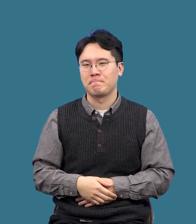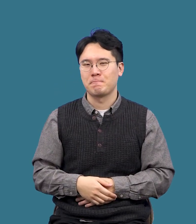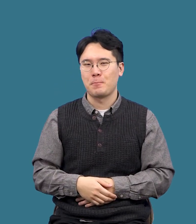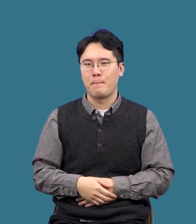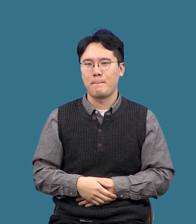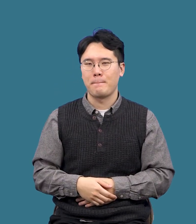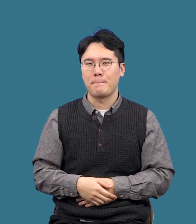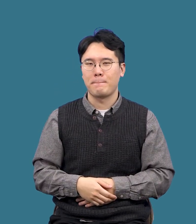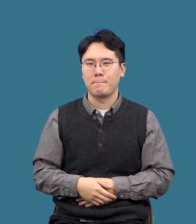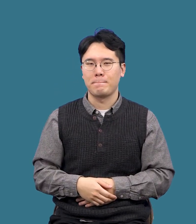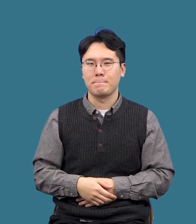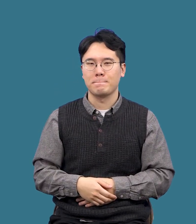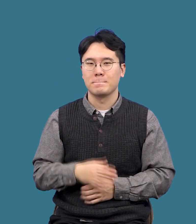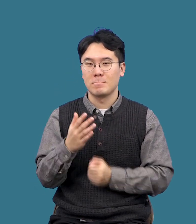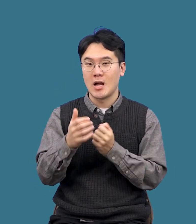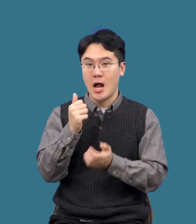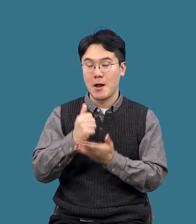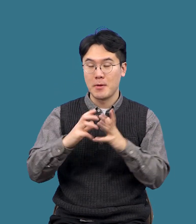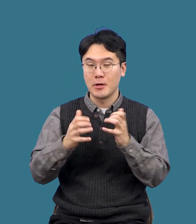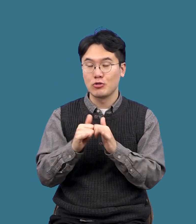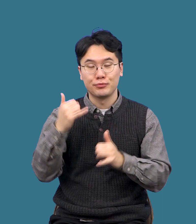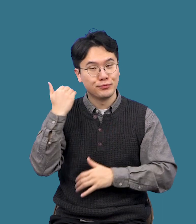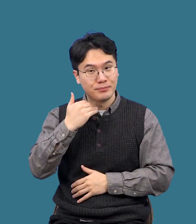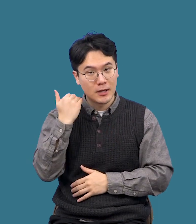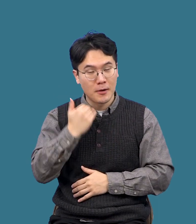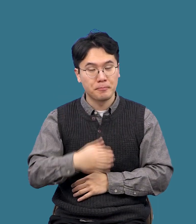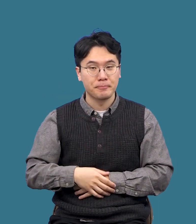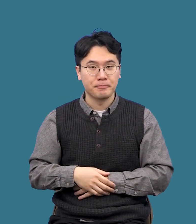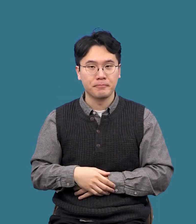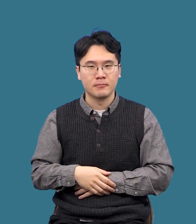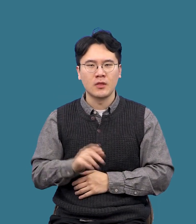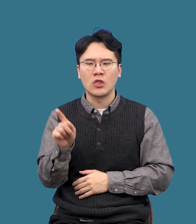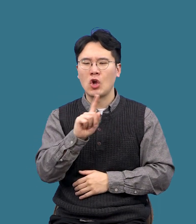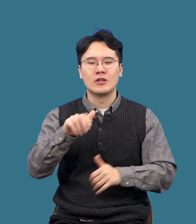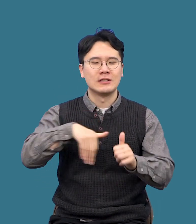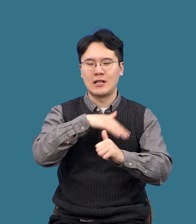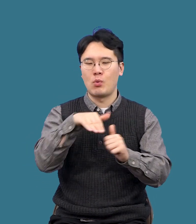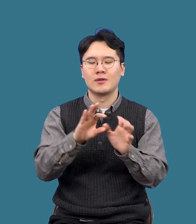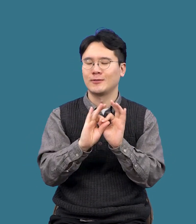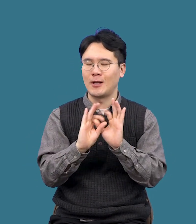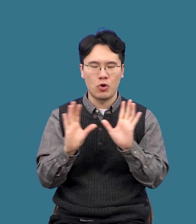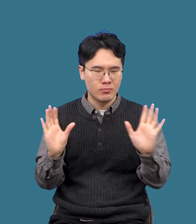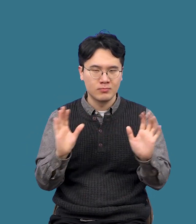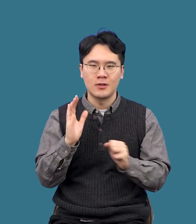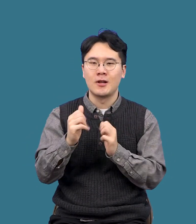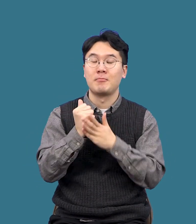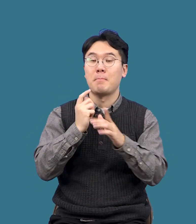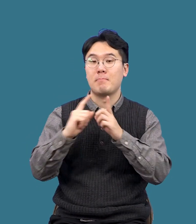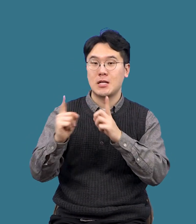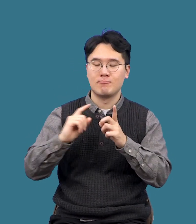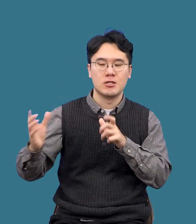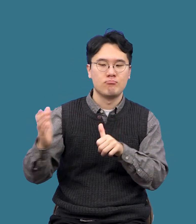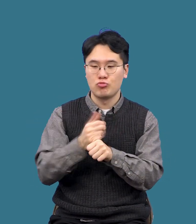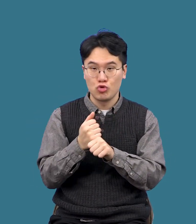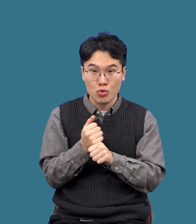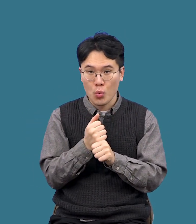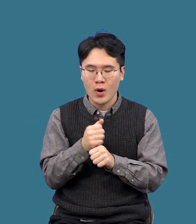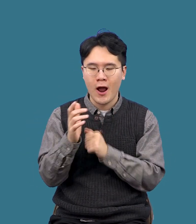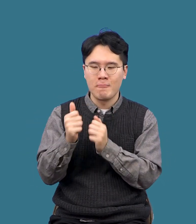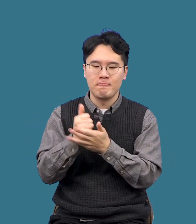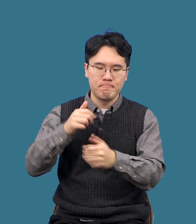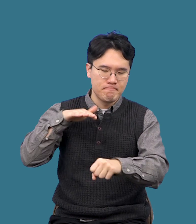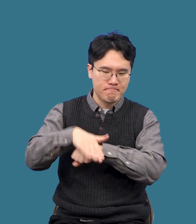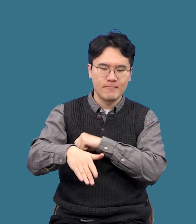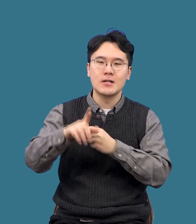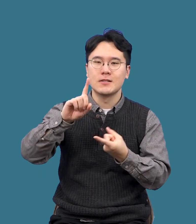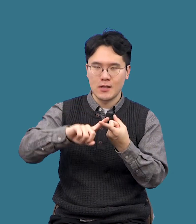하나님의 백성들은 누구입니까? 어떤 상황 속에서도 하나님의 말씀을 붙들고 하나님의 방식대로